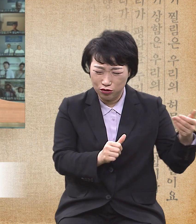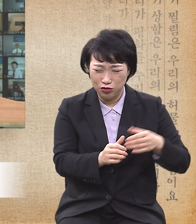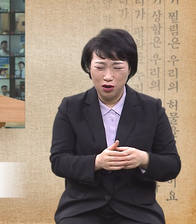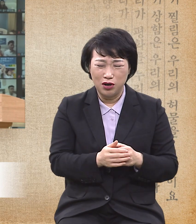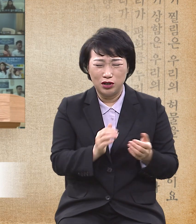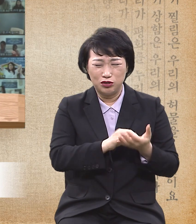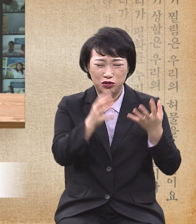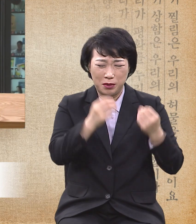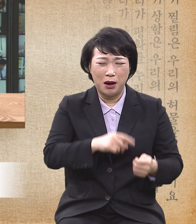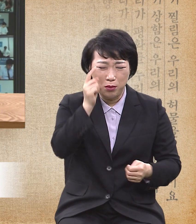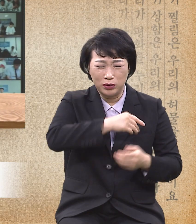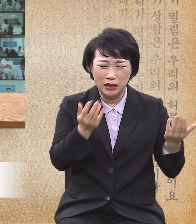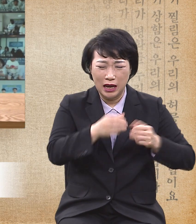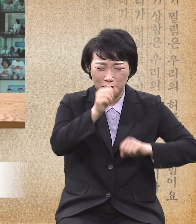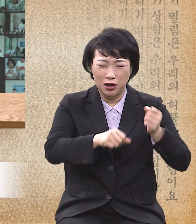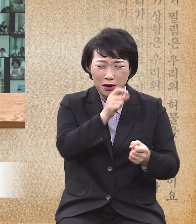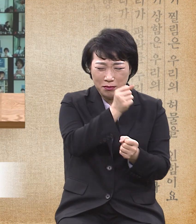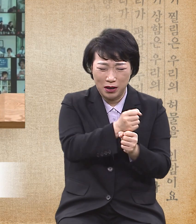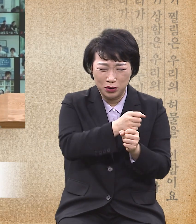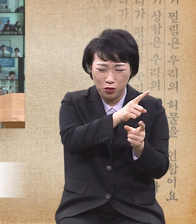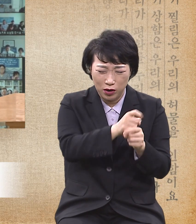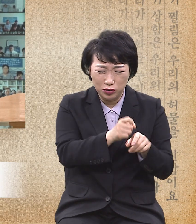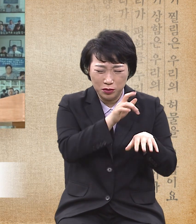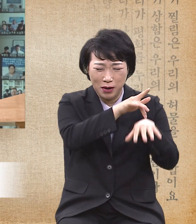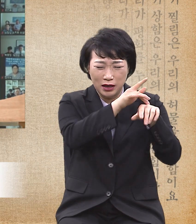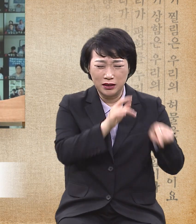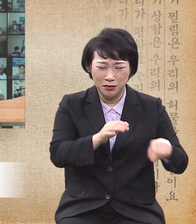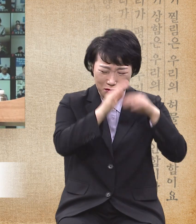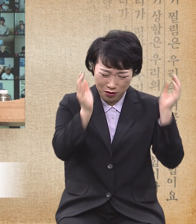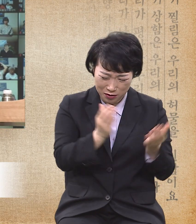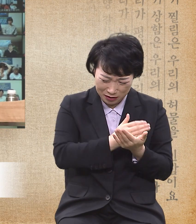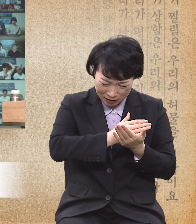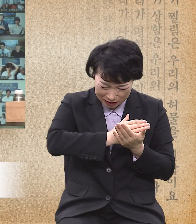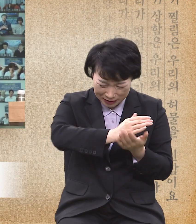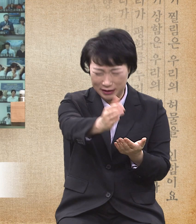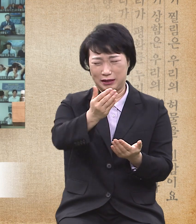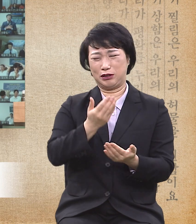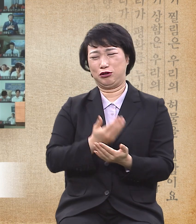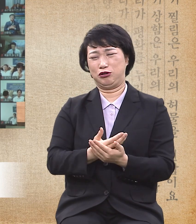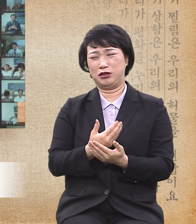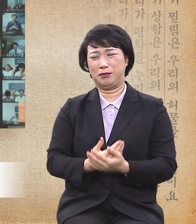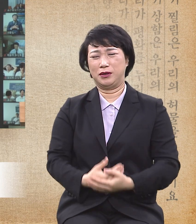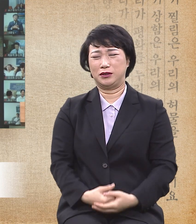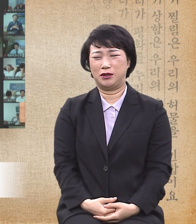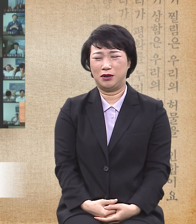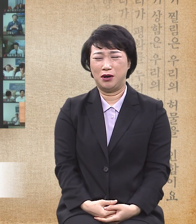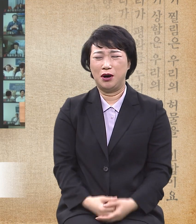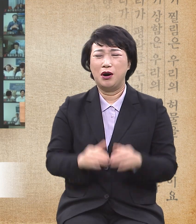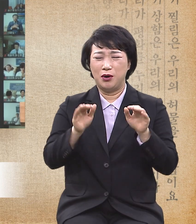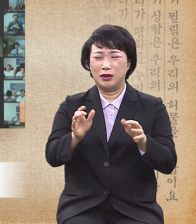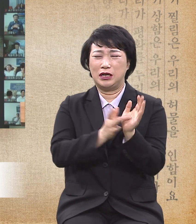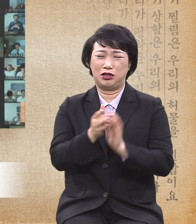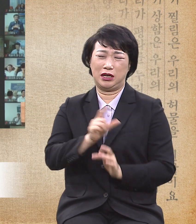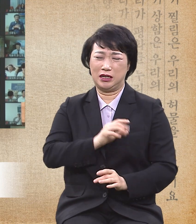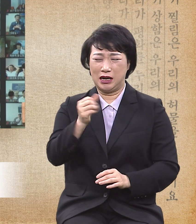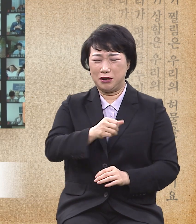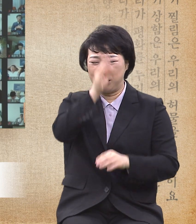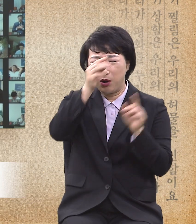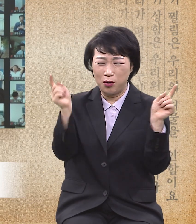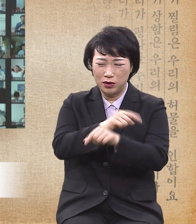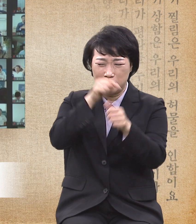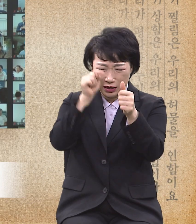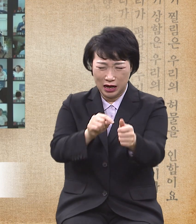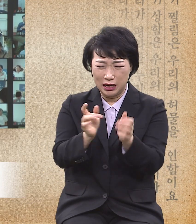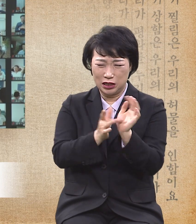하고 온갖 못된 짓 하게 만드는 원수, 요놈은 싹 다 떠나게 하옵소서. 내 이름으로 병